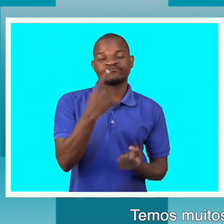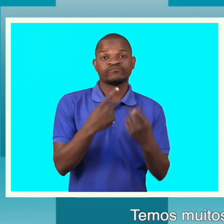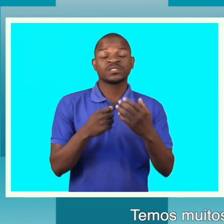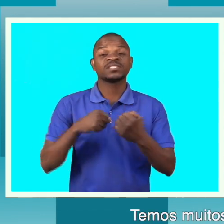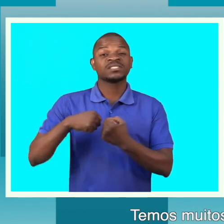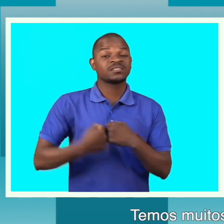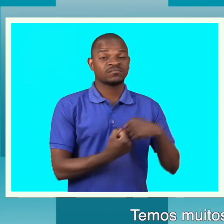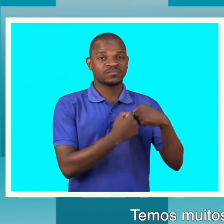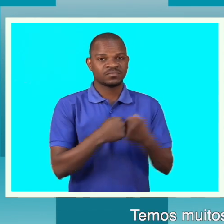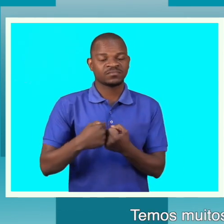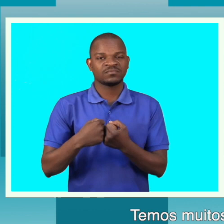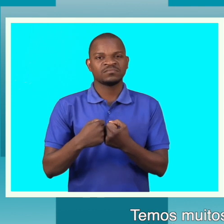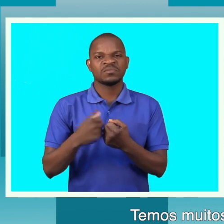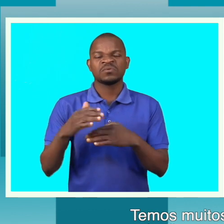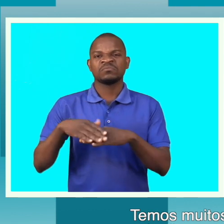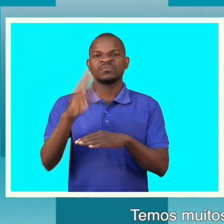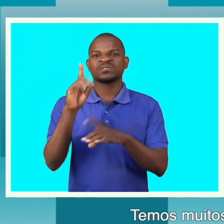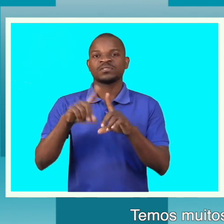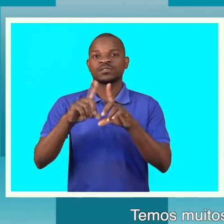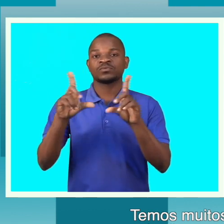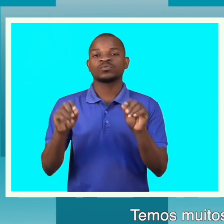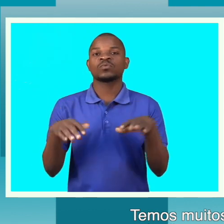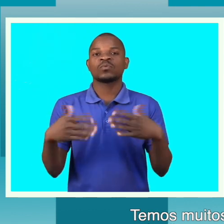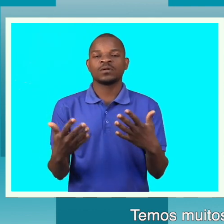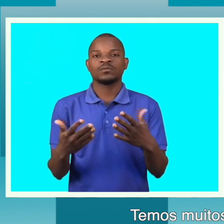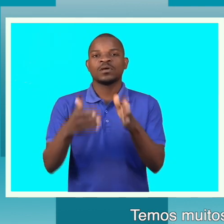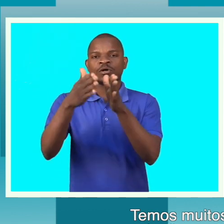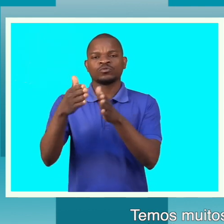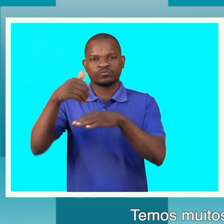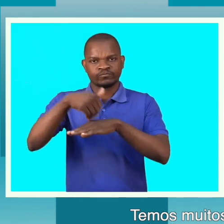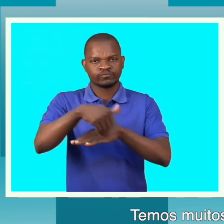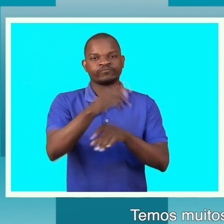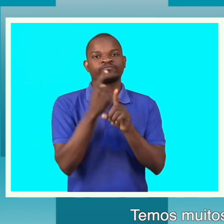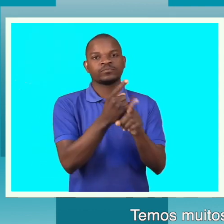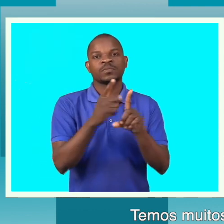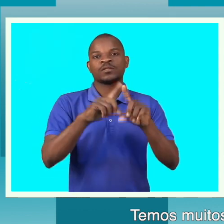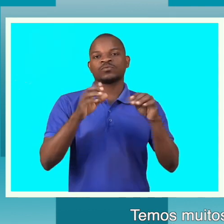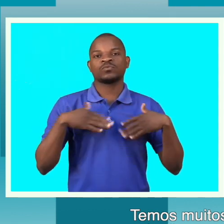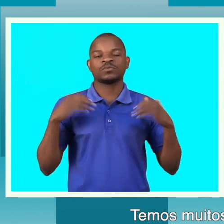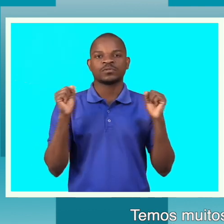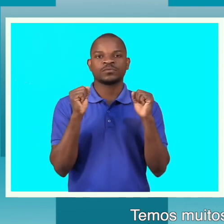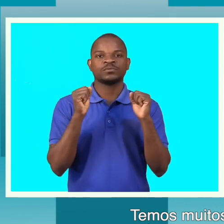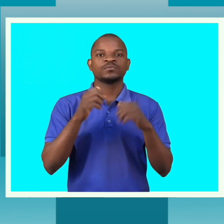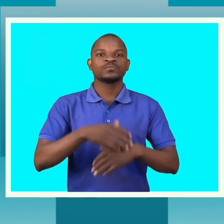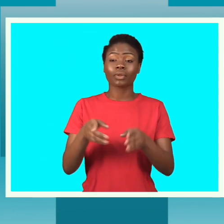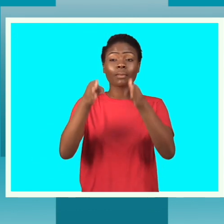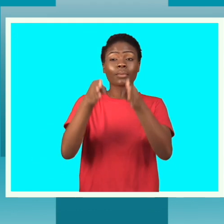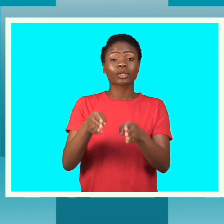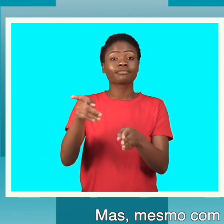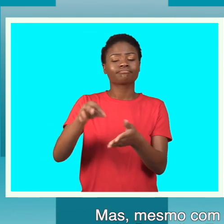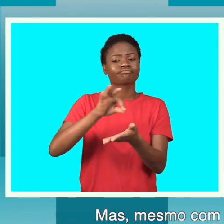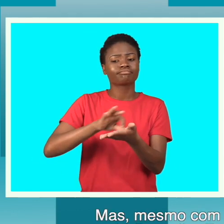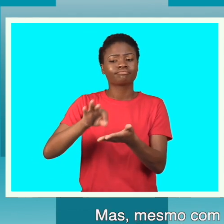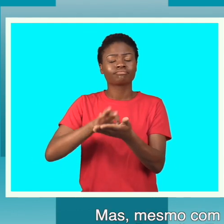Temos ainda alguns desafios, principalmente no que diz respeito à adesão e retenção aos serviços de saúde. Mas